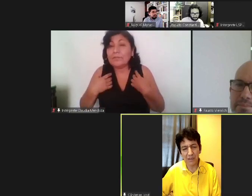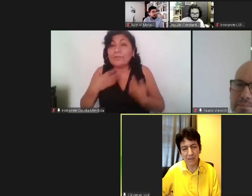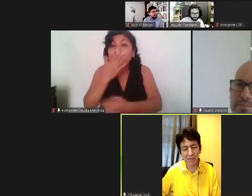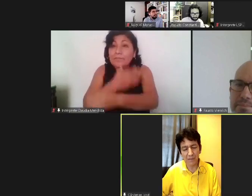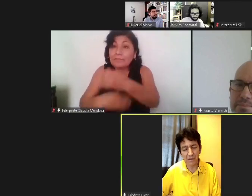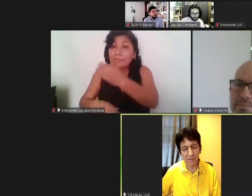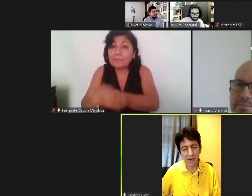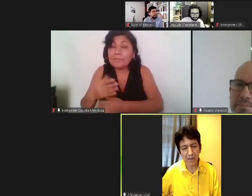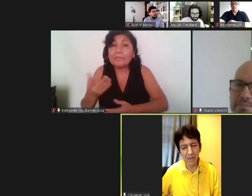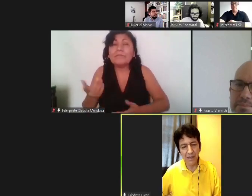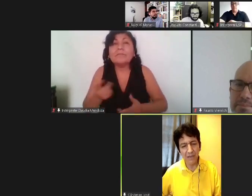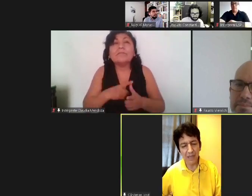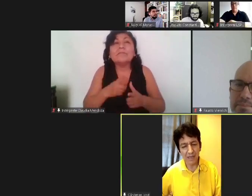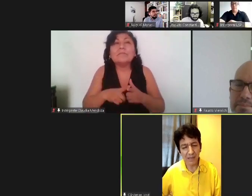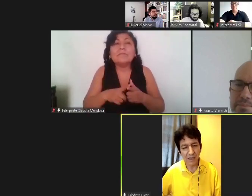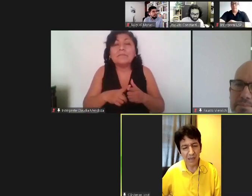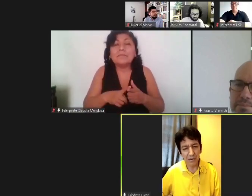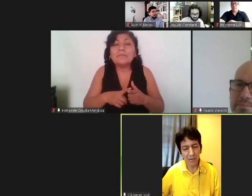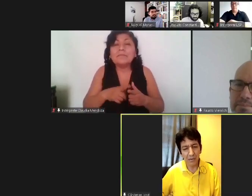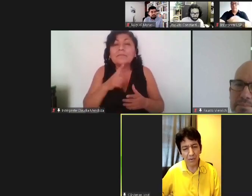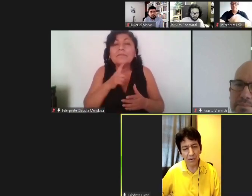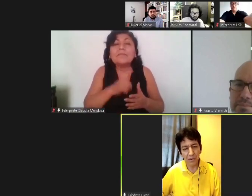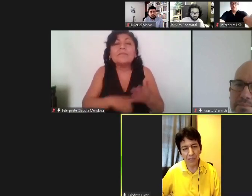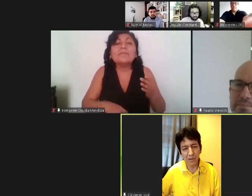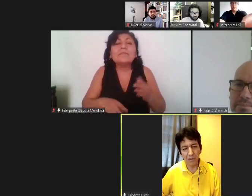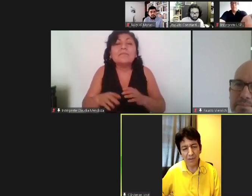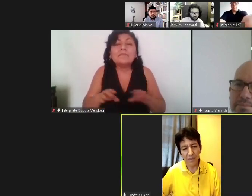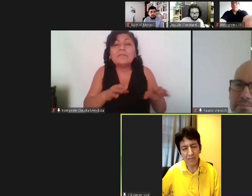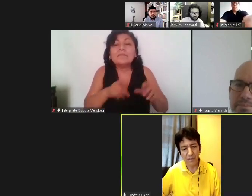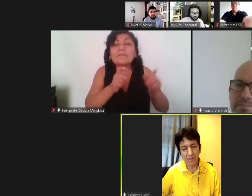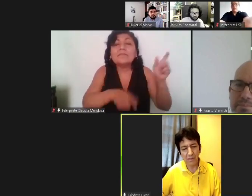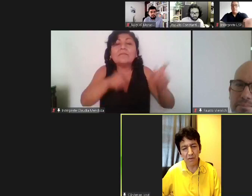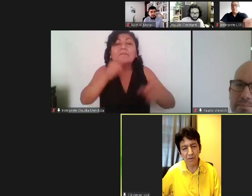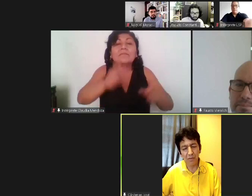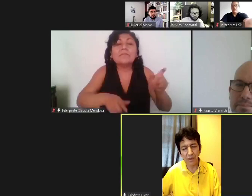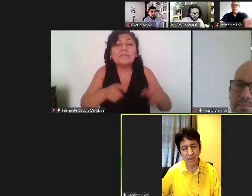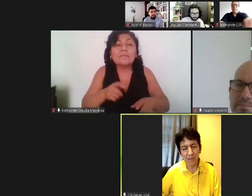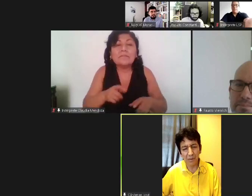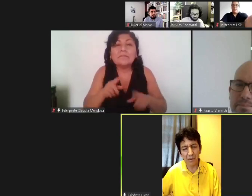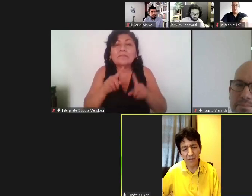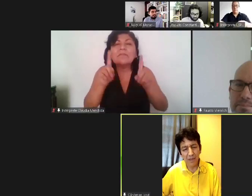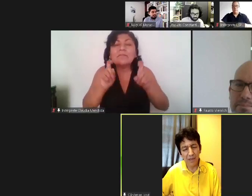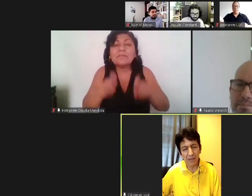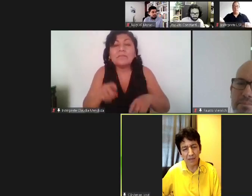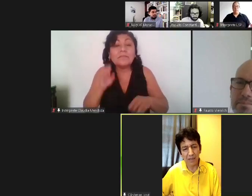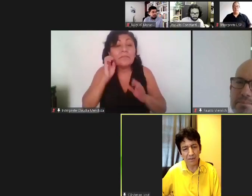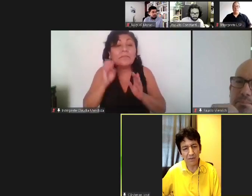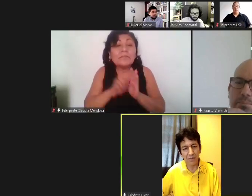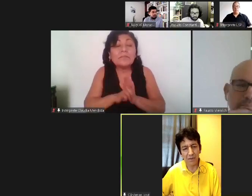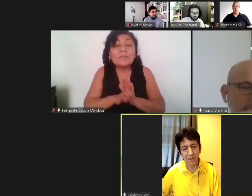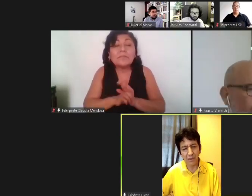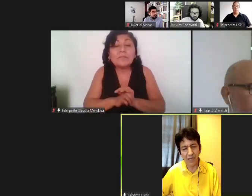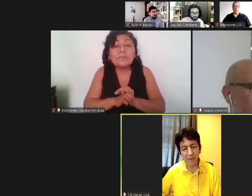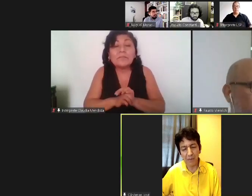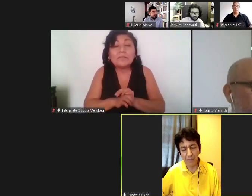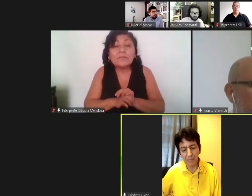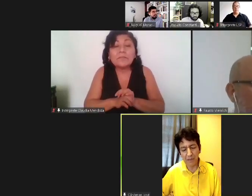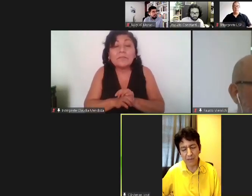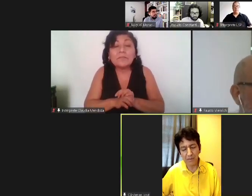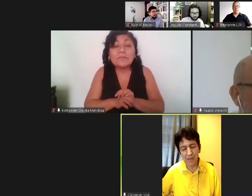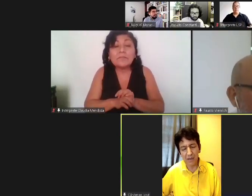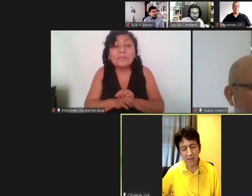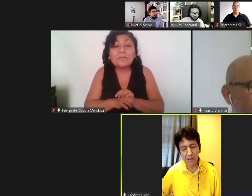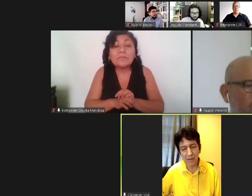tener cualquier persona para acceder a un contenido? Pienso, por ejemplo, en el caso de la vapor, por